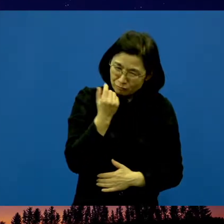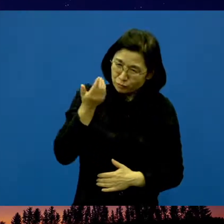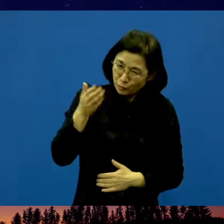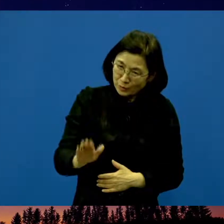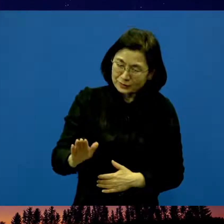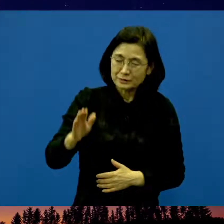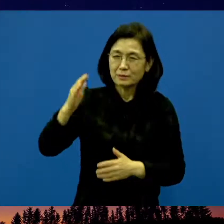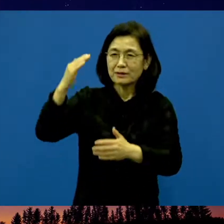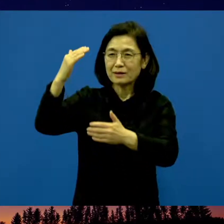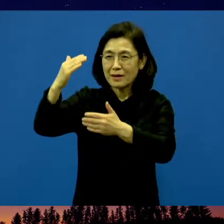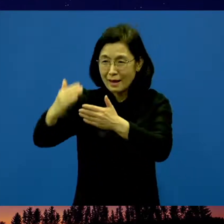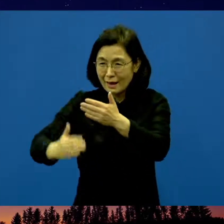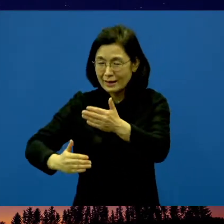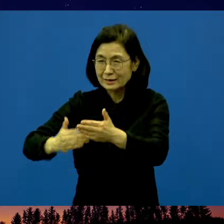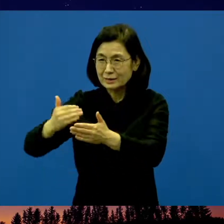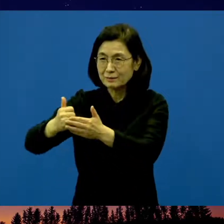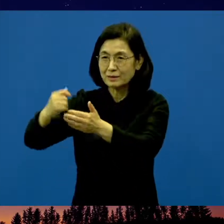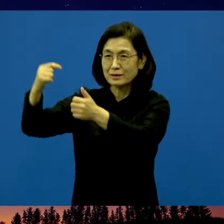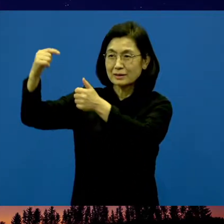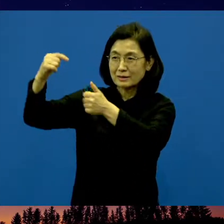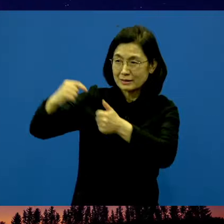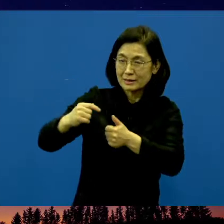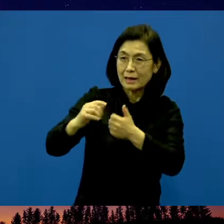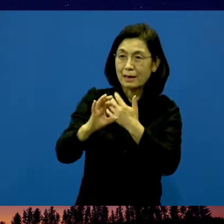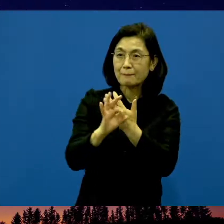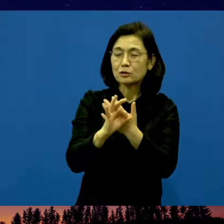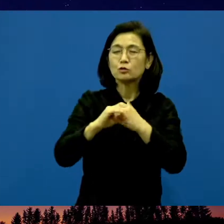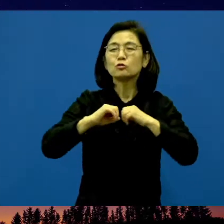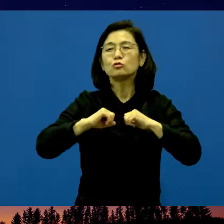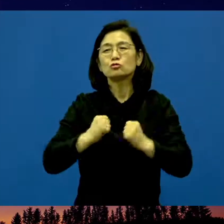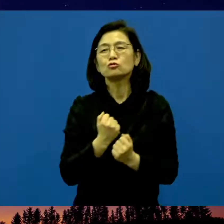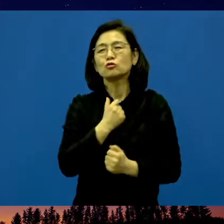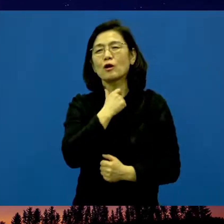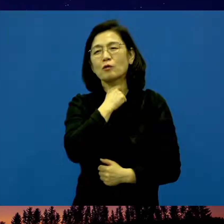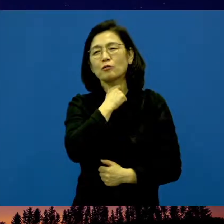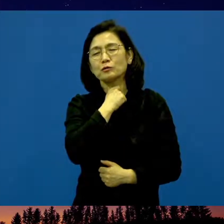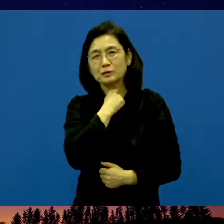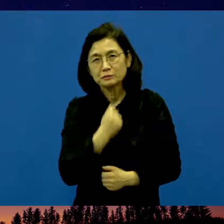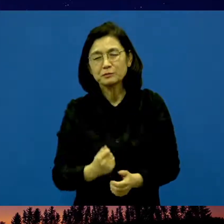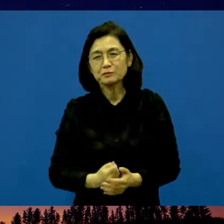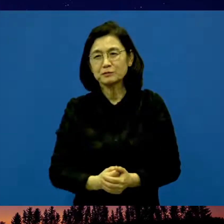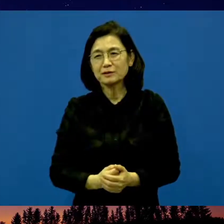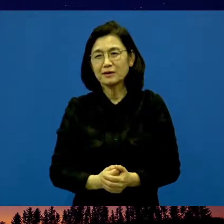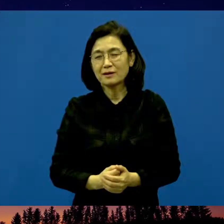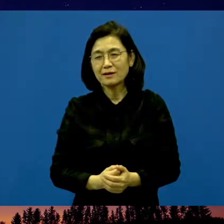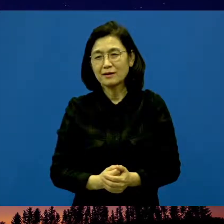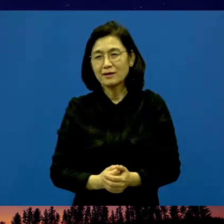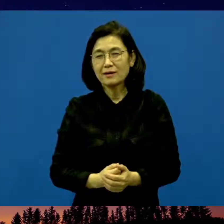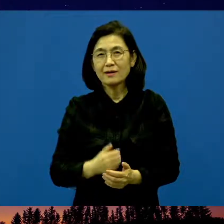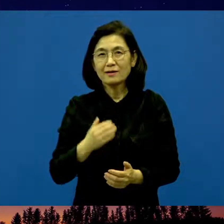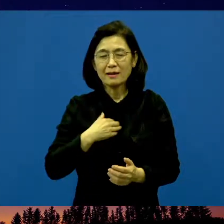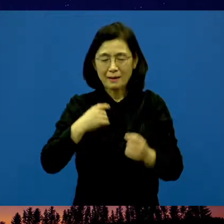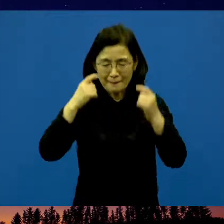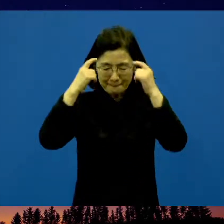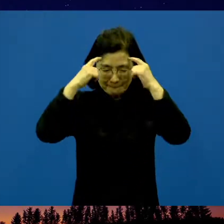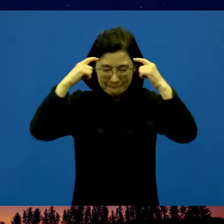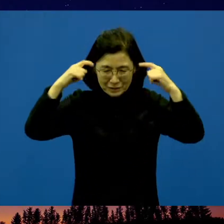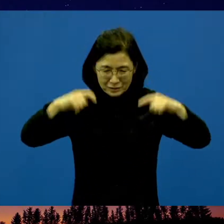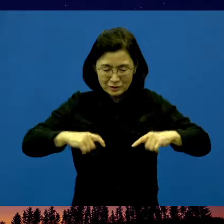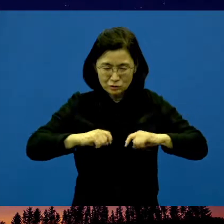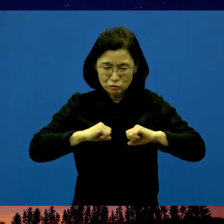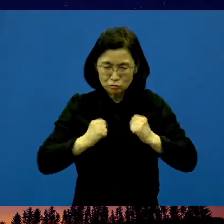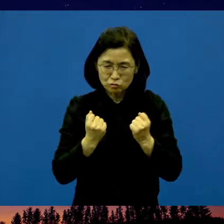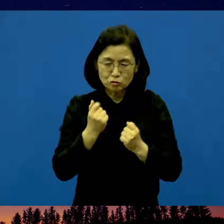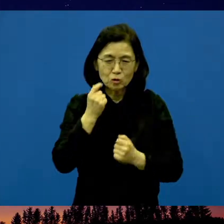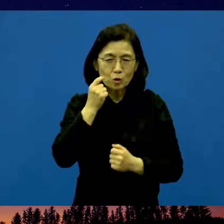하나님의 말씀대로 순종할 생각이 있습니다. 내가 몰라서 순종하지 못하고 미련해서 순종을 못하고